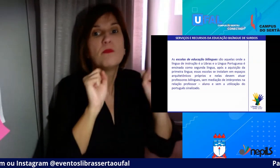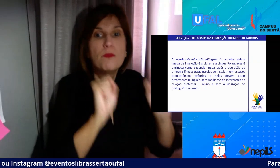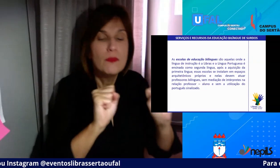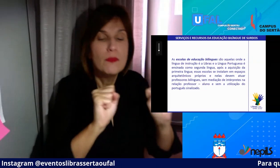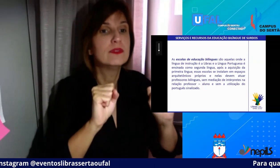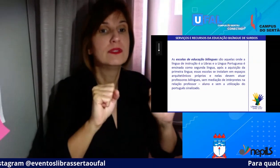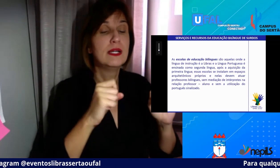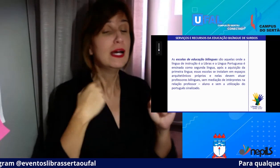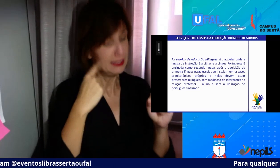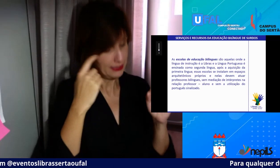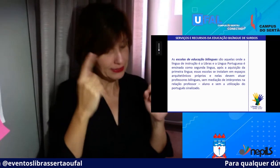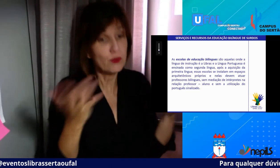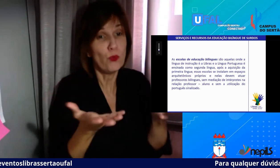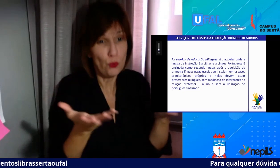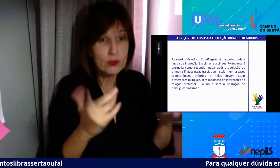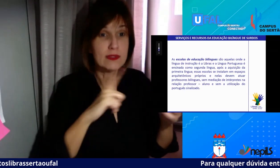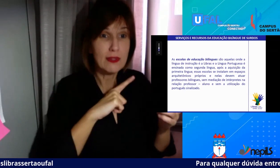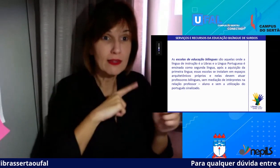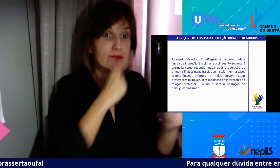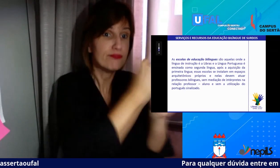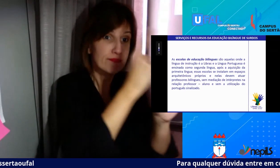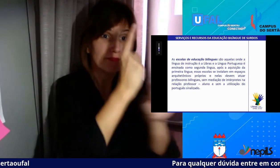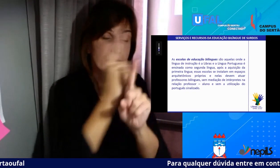e o movimento social surdo.